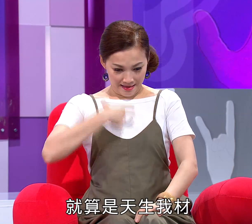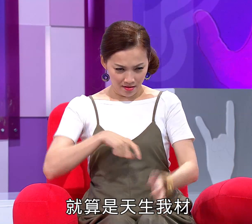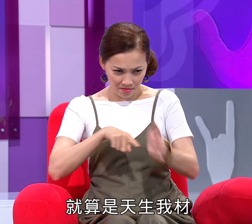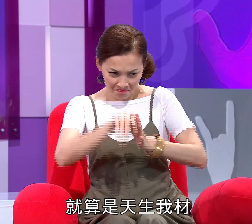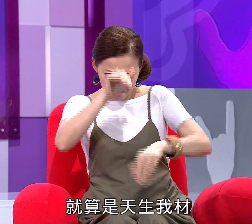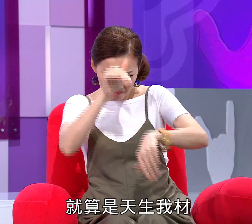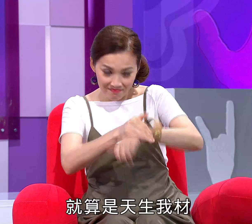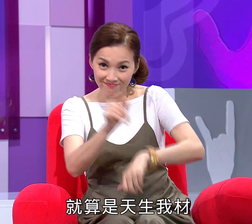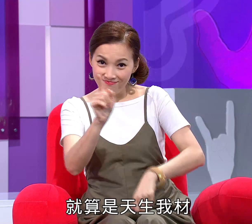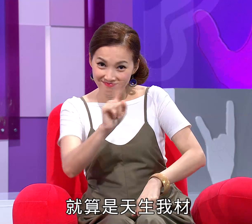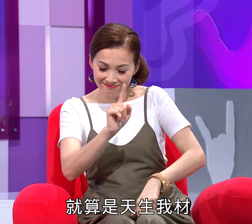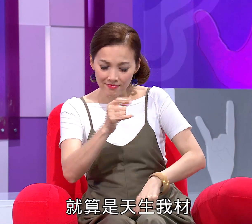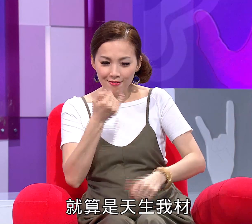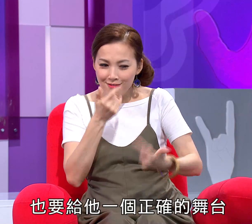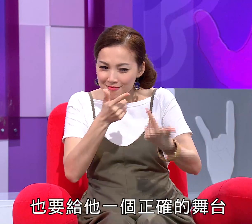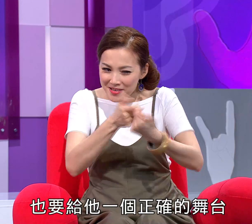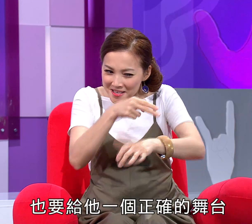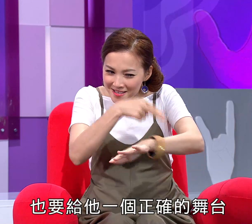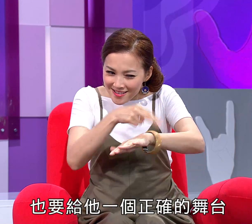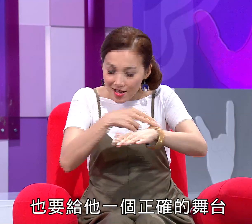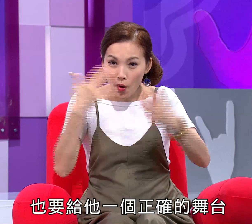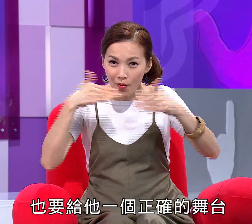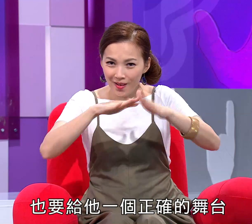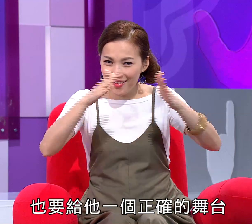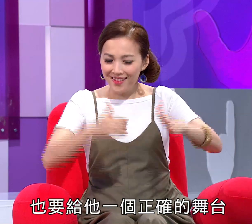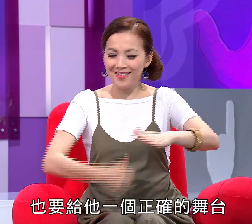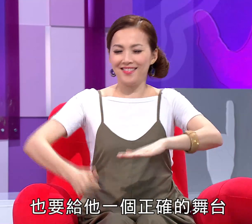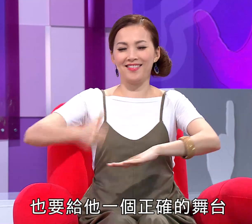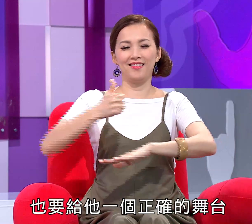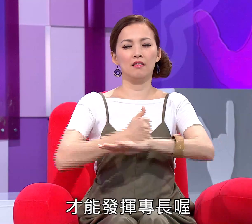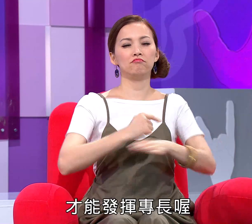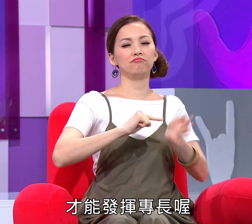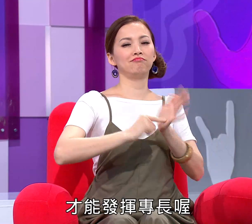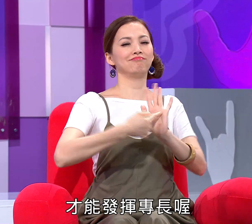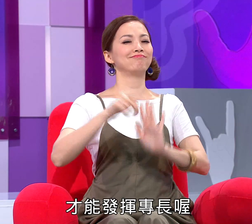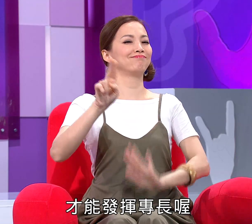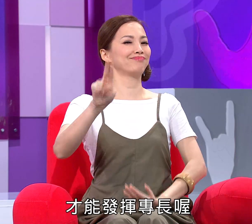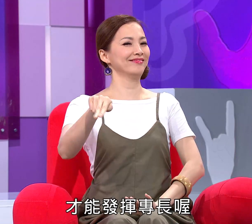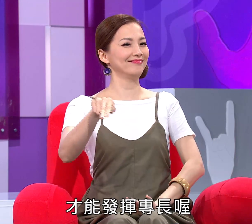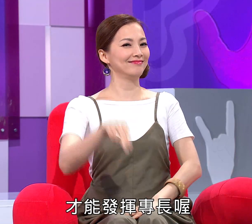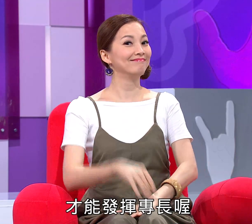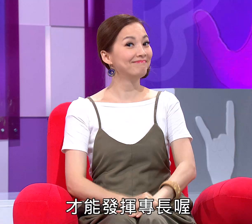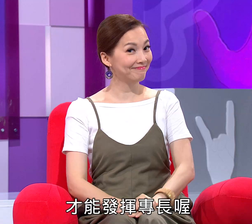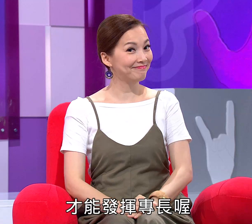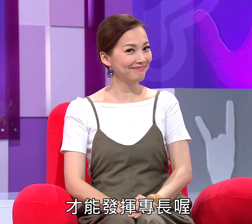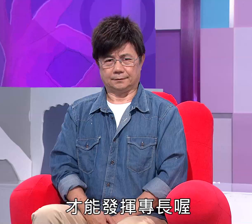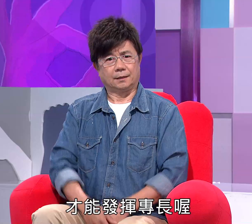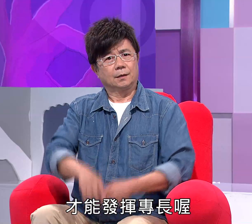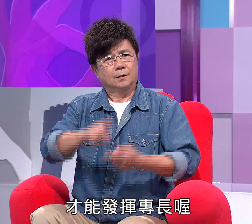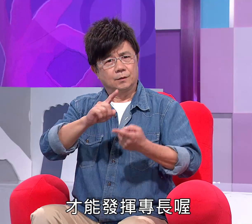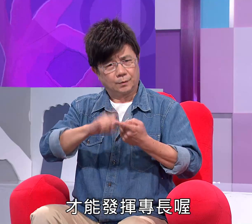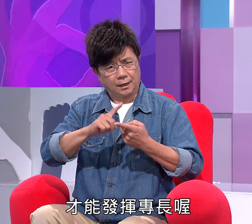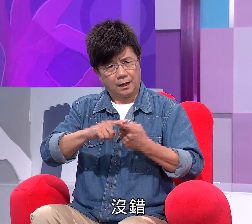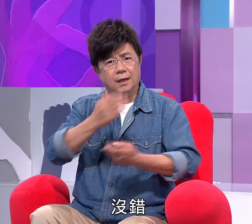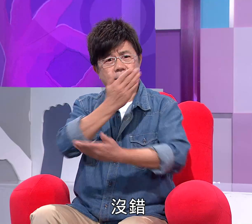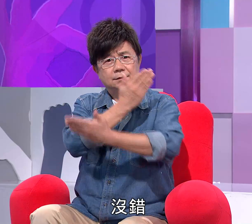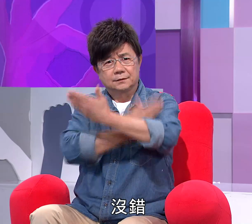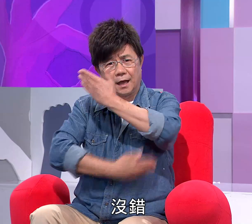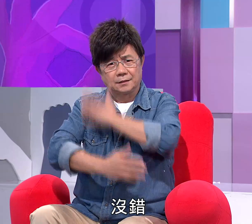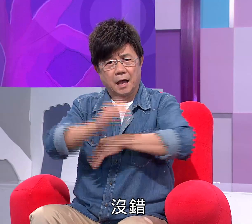生我材，也要给他一个正确的舞台才能发挥专长哦。 嗯，没错，